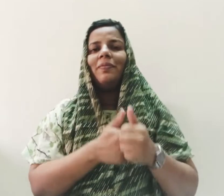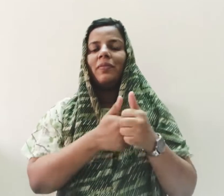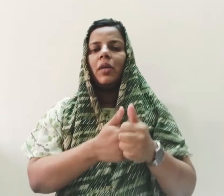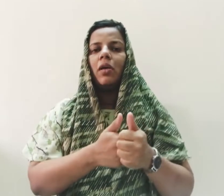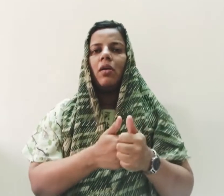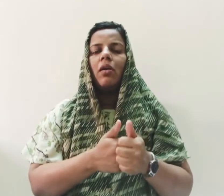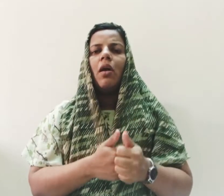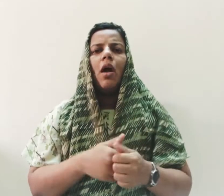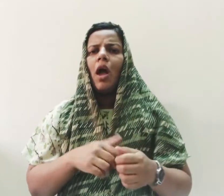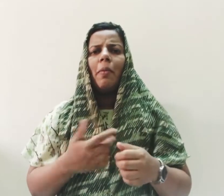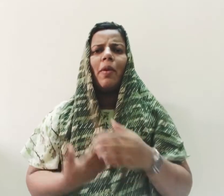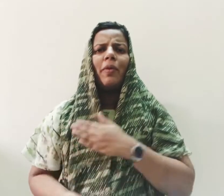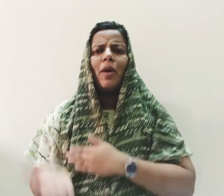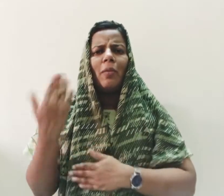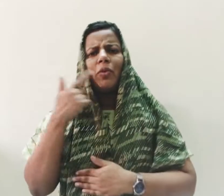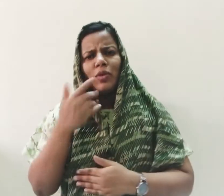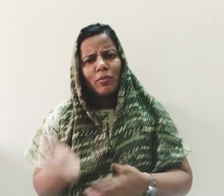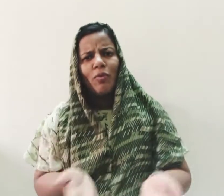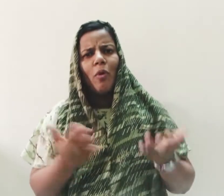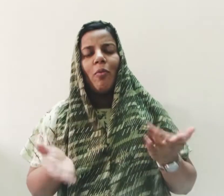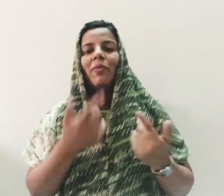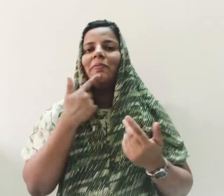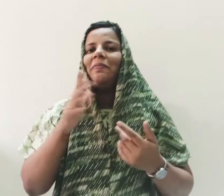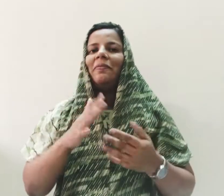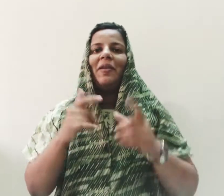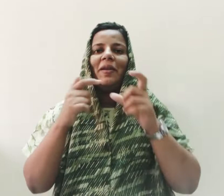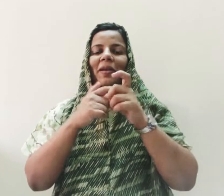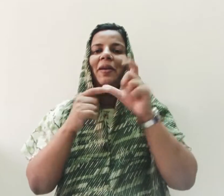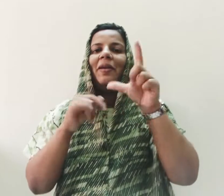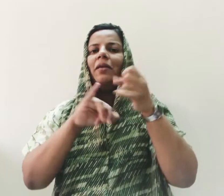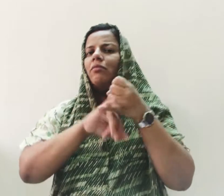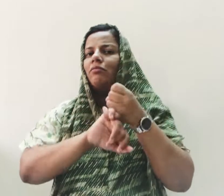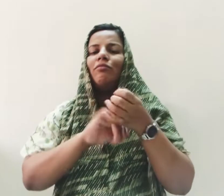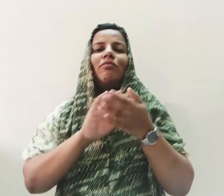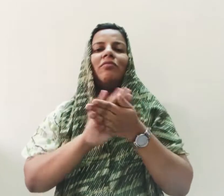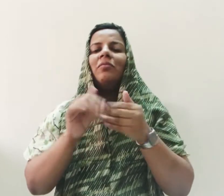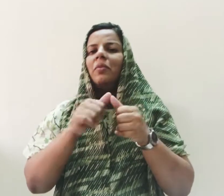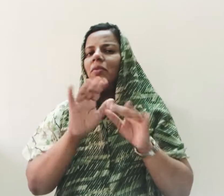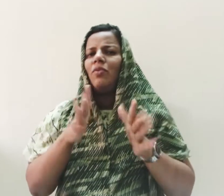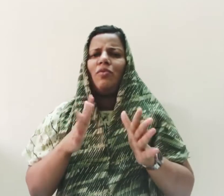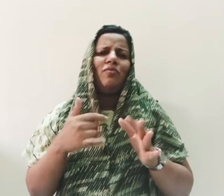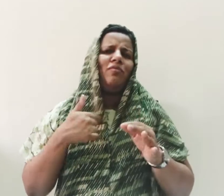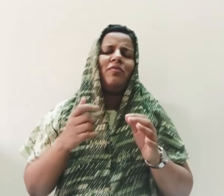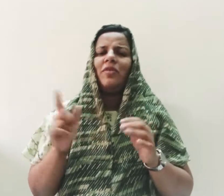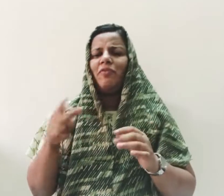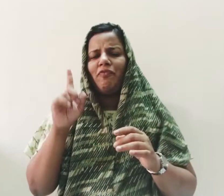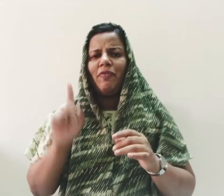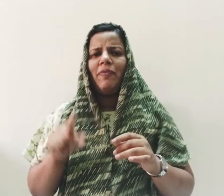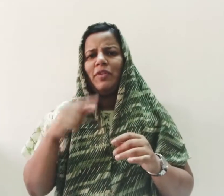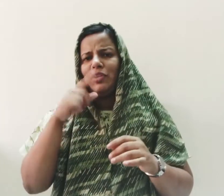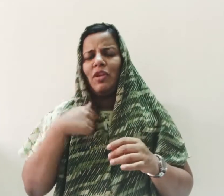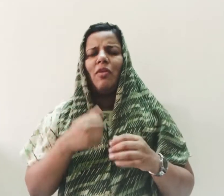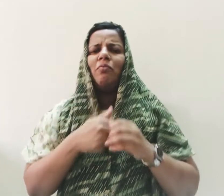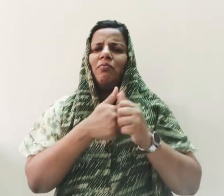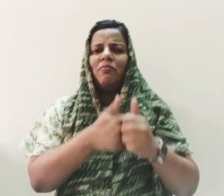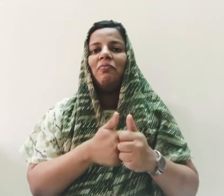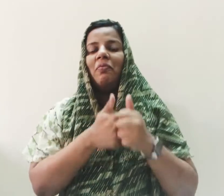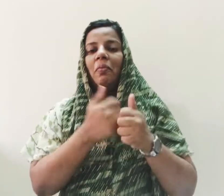അപ്പോൾ ഏലിയാവ് പറയുന്നുണ്ട്, നീ പൊക്കോ എന്ന് പറയുന്നുണ്ട്. പക്ഷേ ഏലീഷ പറഞ്ഞു, ഇല്ല, ഞാൻ നിന്നെ പിന്തുടരും, എൻ്റെ ജീവനാണ്, ഞാൻ നിന്നെ പിന്തുടരും. അങ്ങനെ